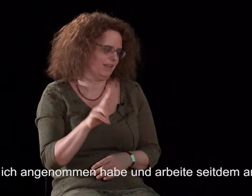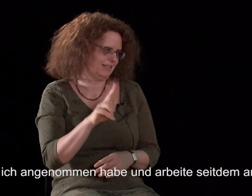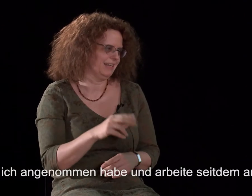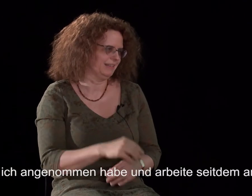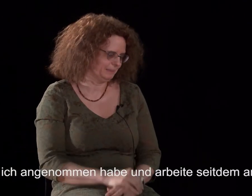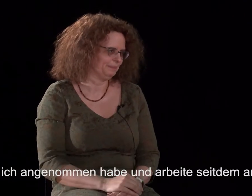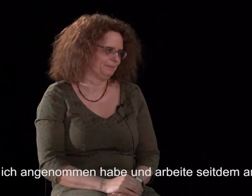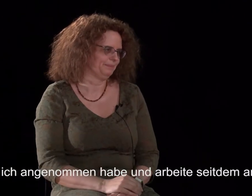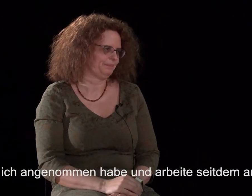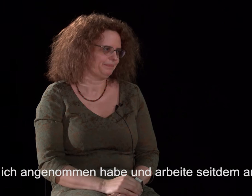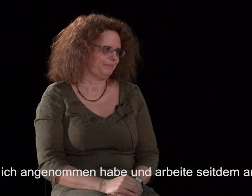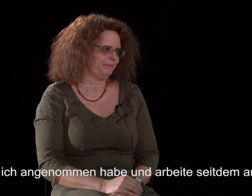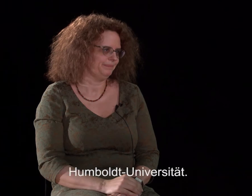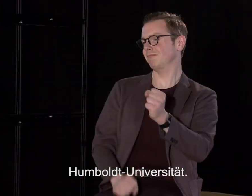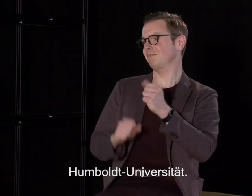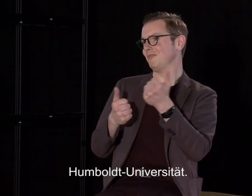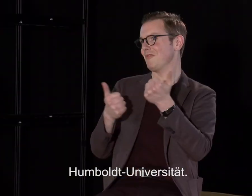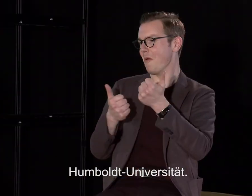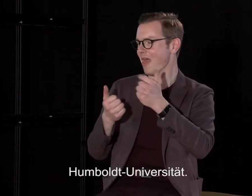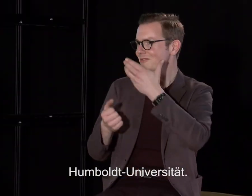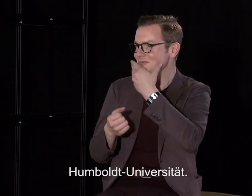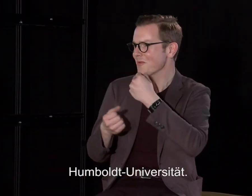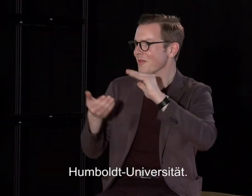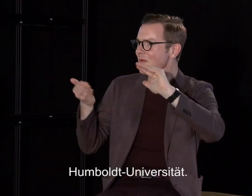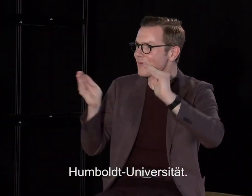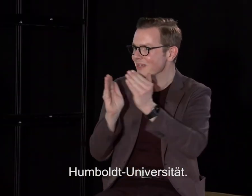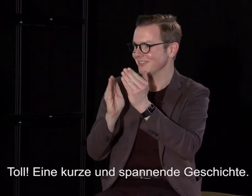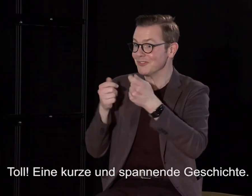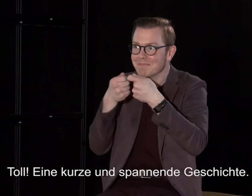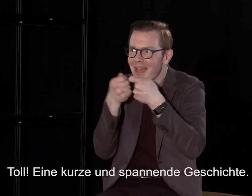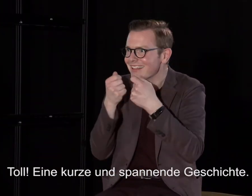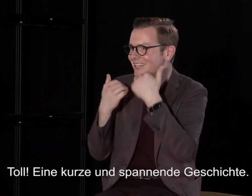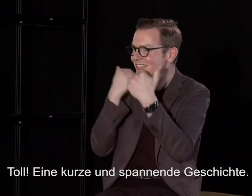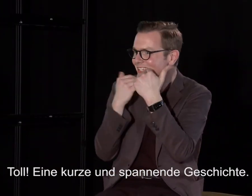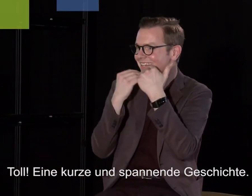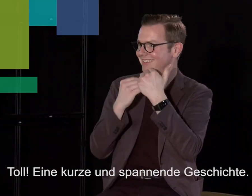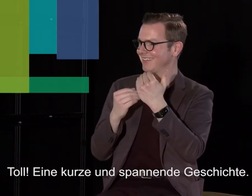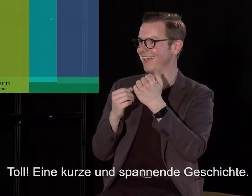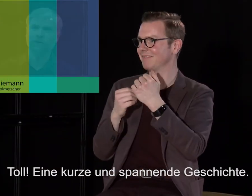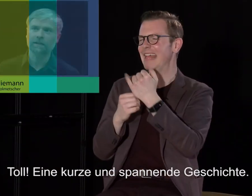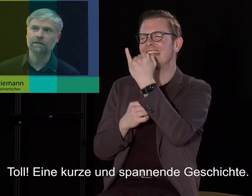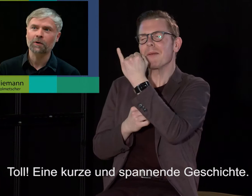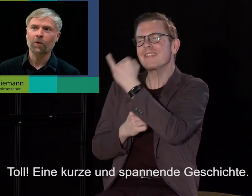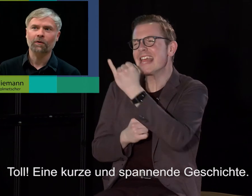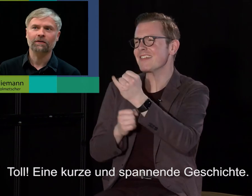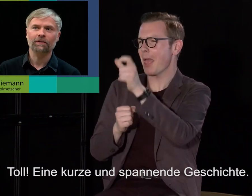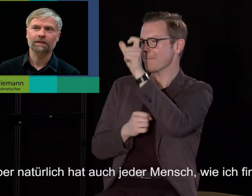habe ich dann angenommen und arbeite seitdem an der Humboldt-Universität. Toll, eine spannende kurze Geschichte und ich finde,